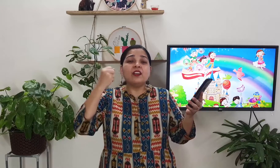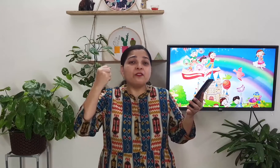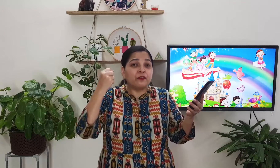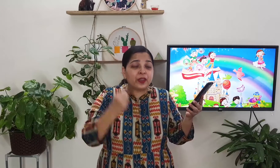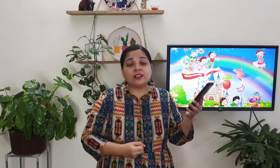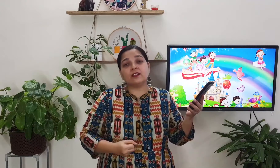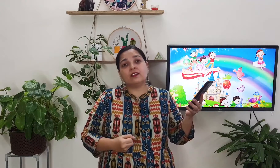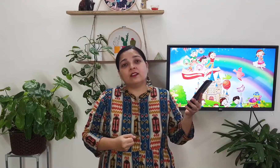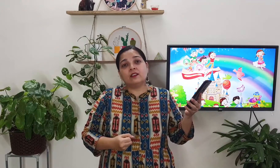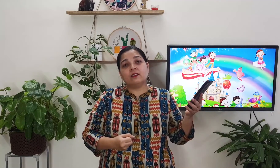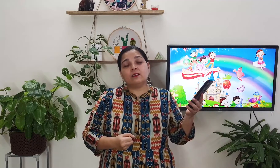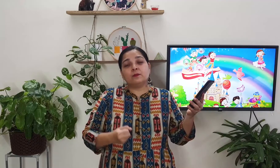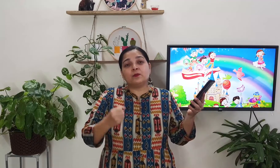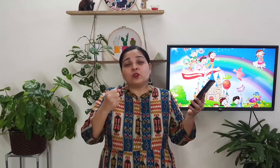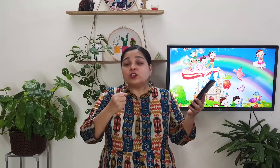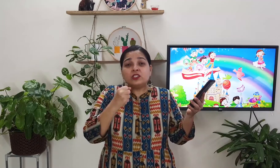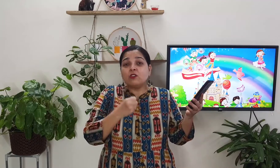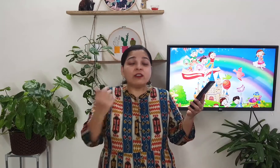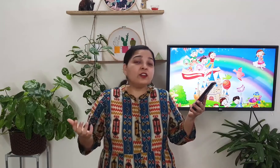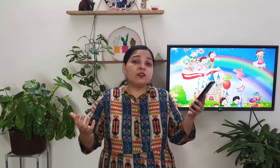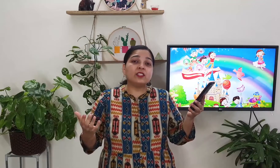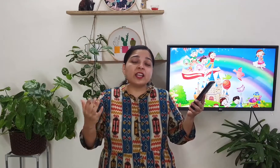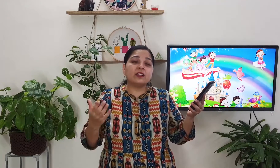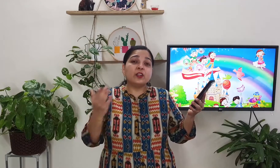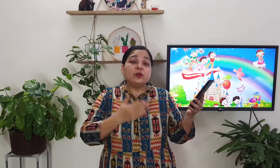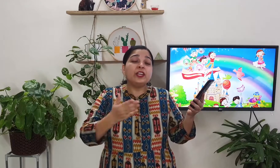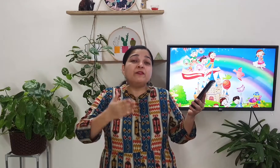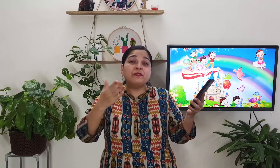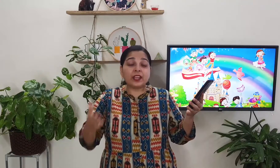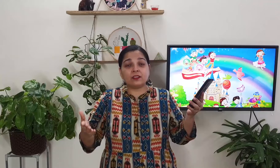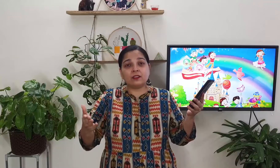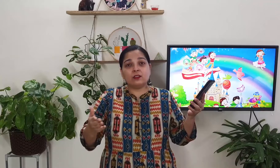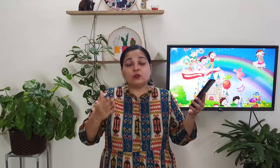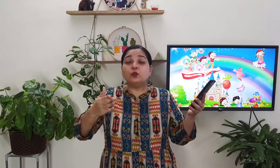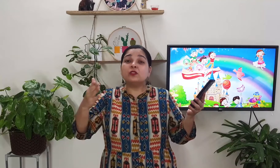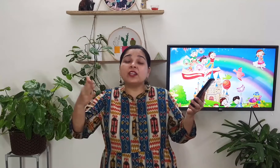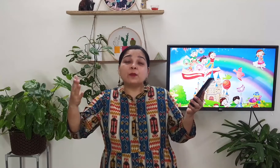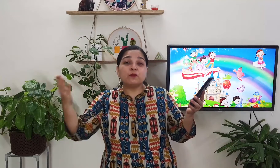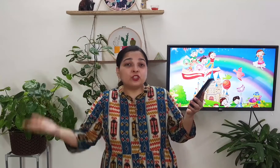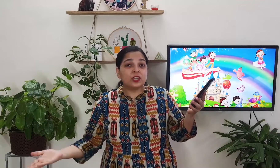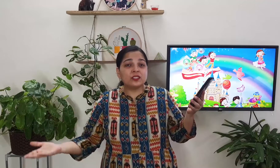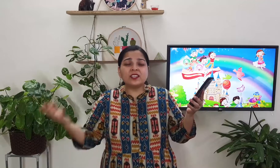பெயரை பயன்படுத்தும் போது, அவருடைய பெயரை பயன்படுத்த உங்களுக்கு விசுவாசம் தேவையில்லை.